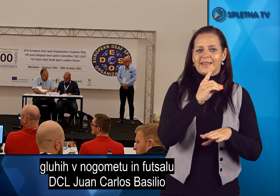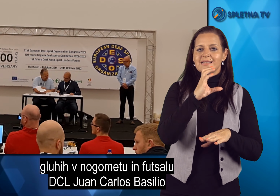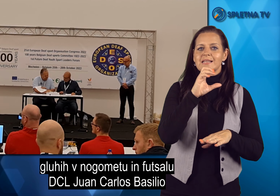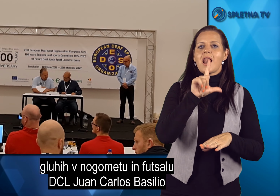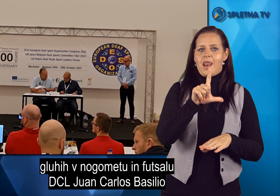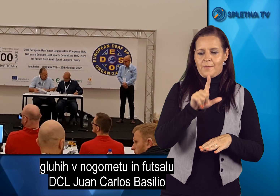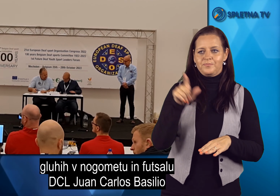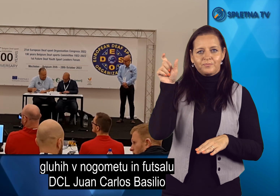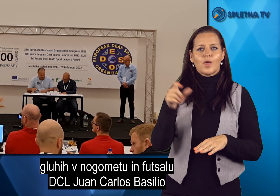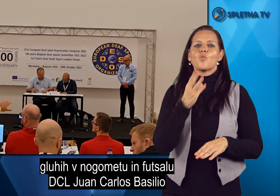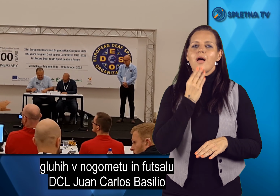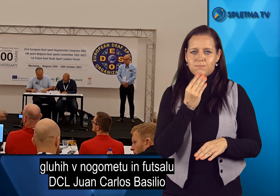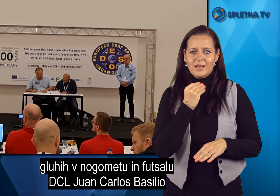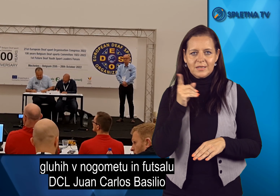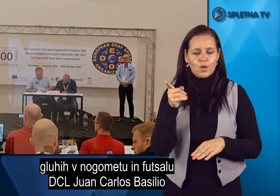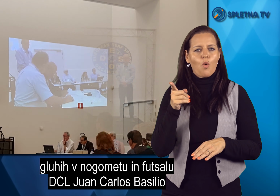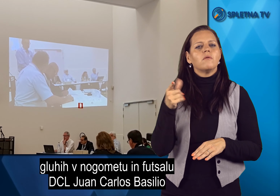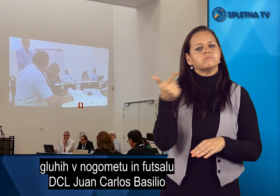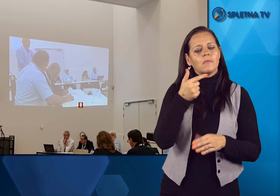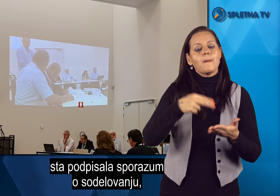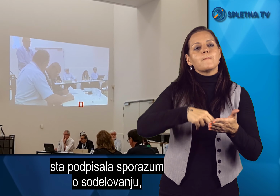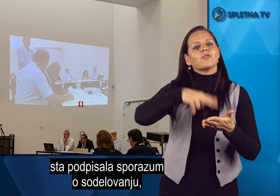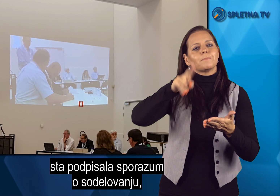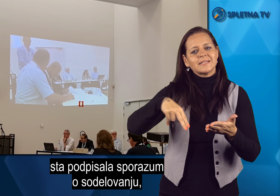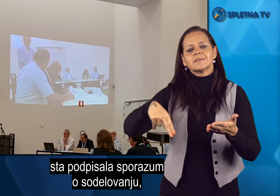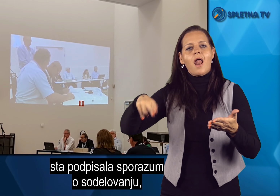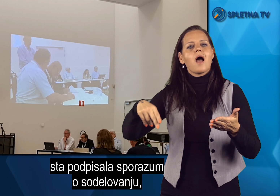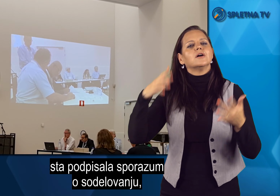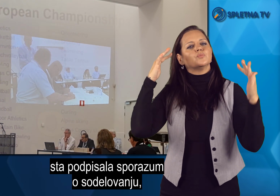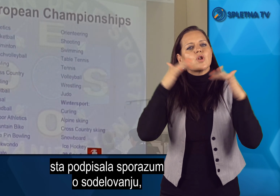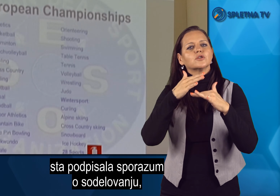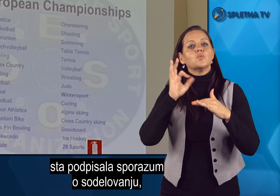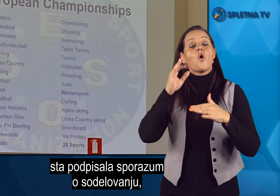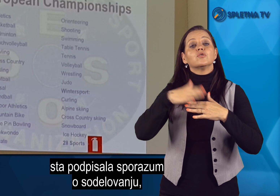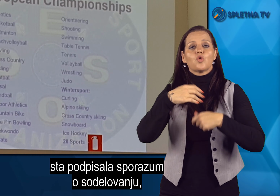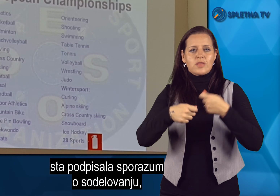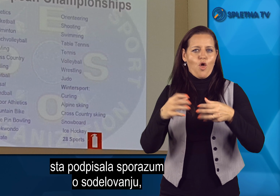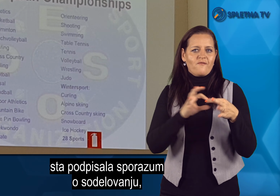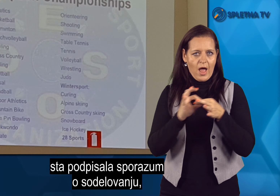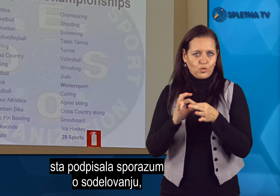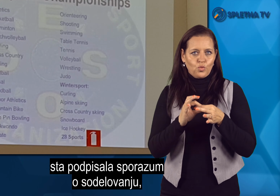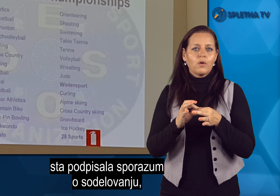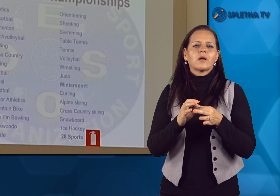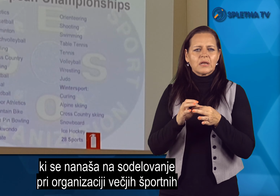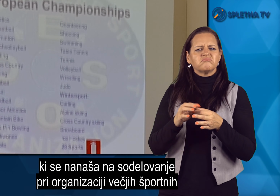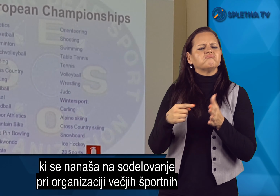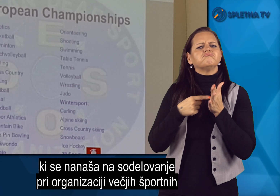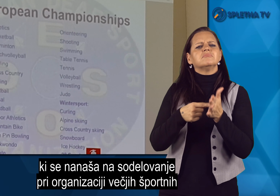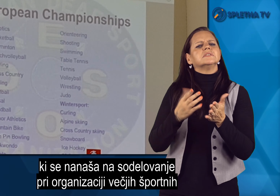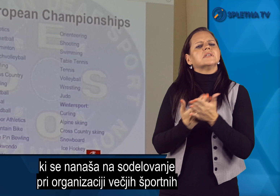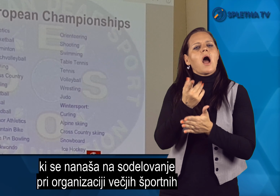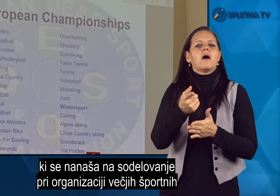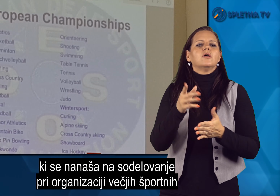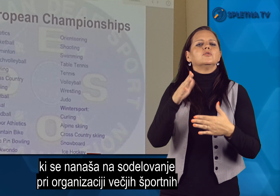futsalu DCL Juan Carlos Basilio, sta podpisala sporozum o sodelovanju, ki se nanaša na